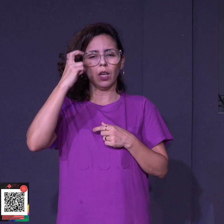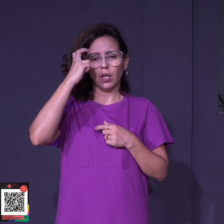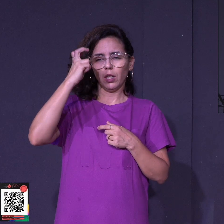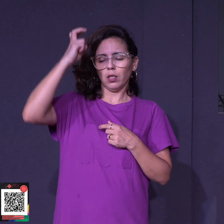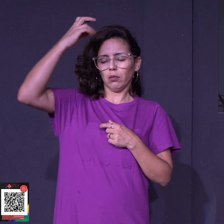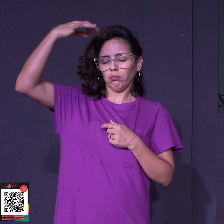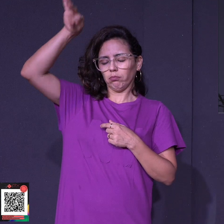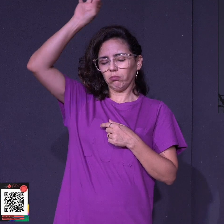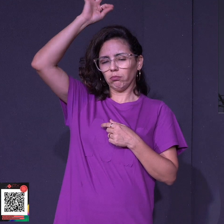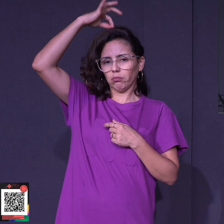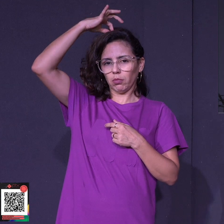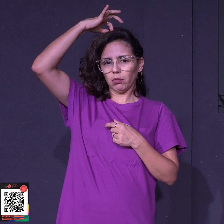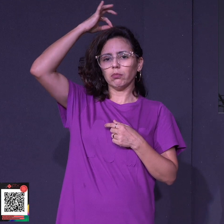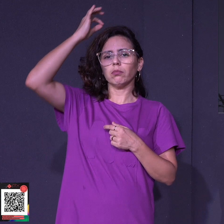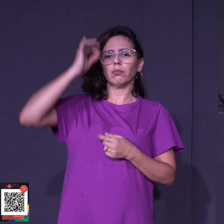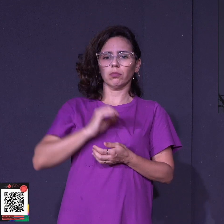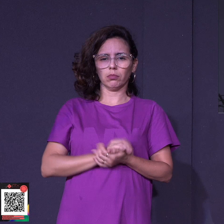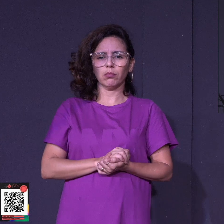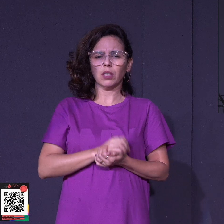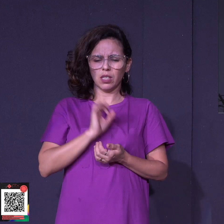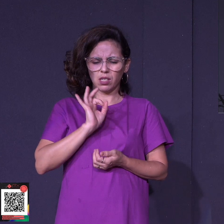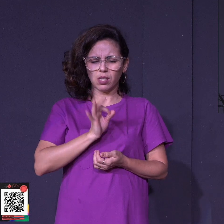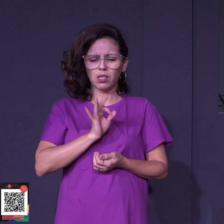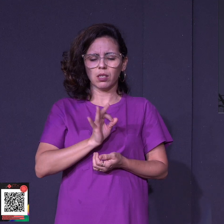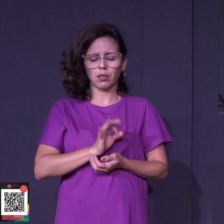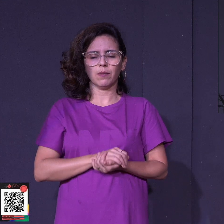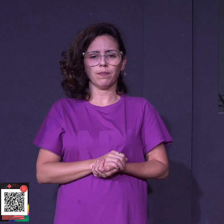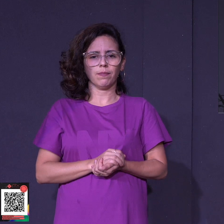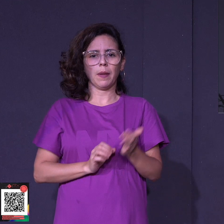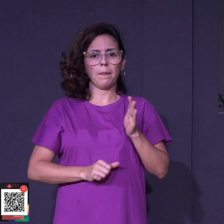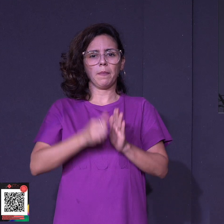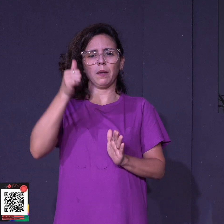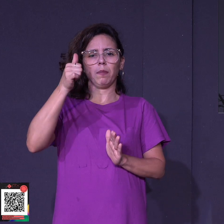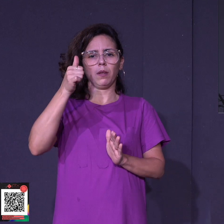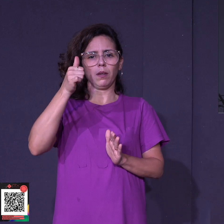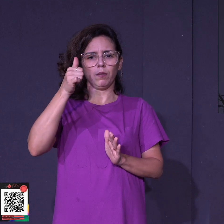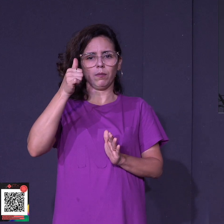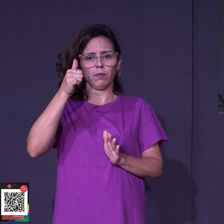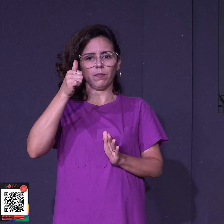inteligência espiritual. Primeira coisa.